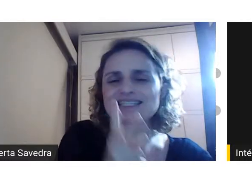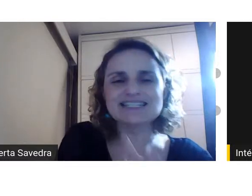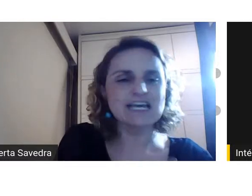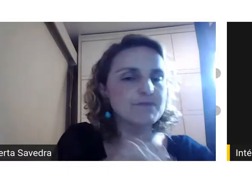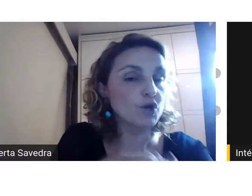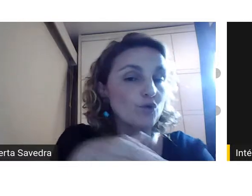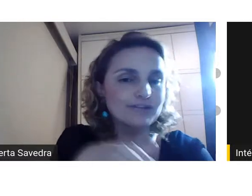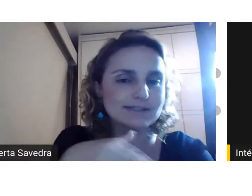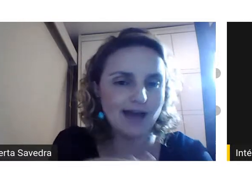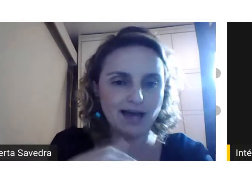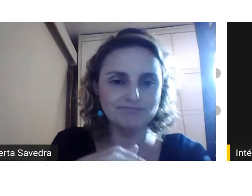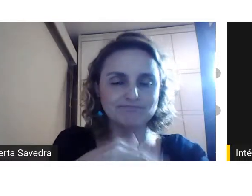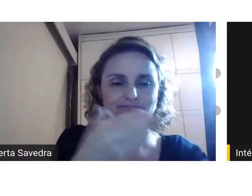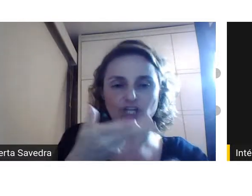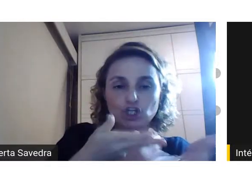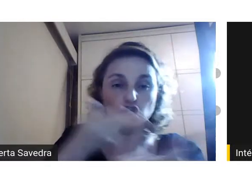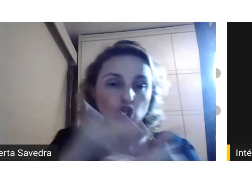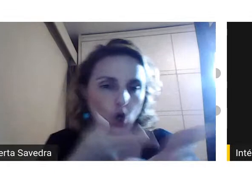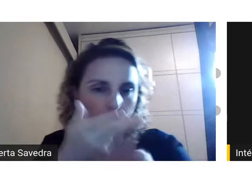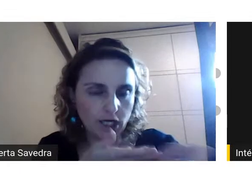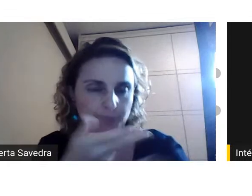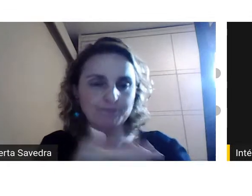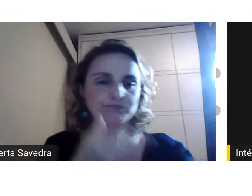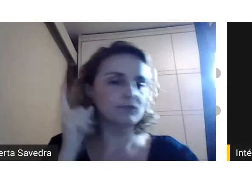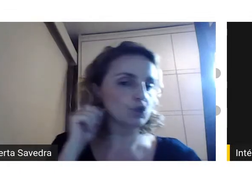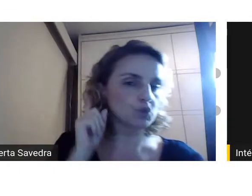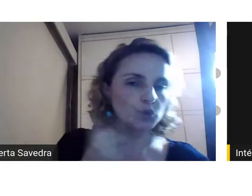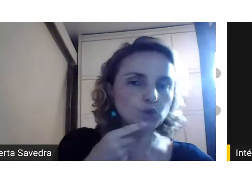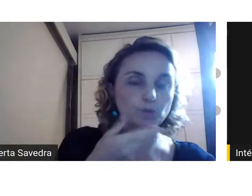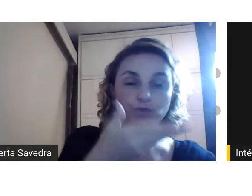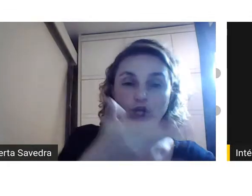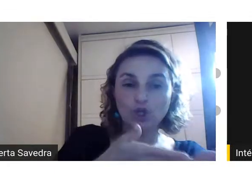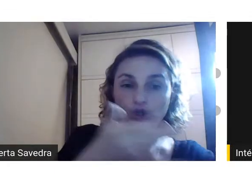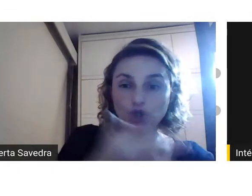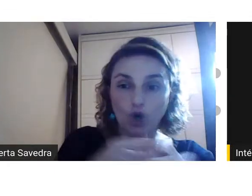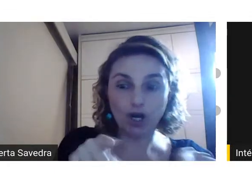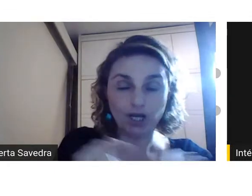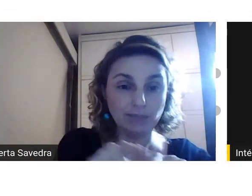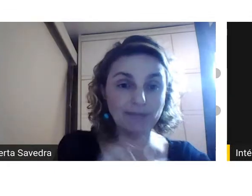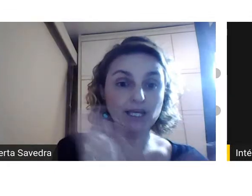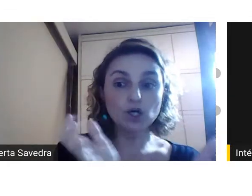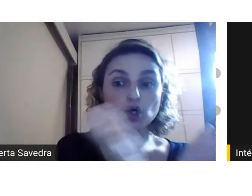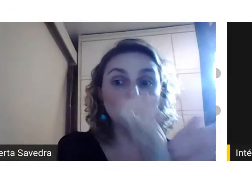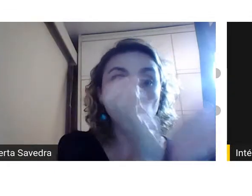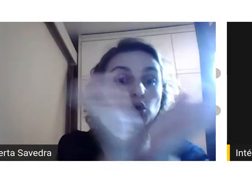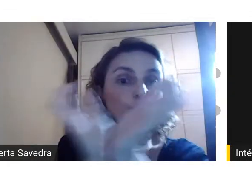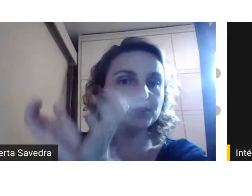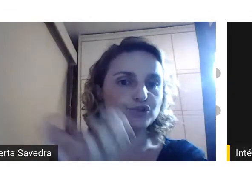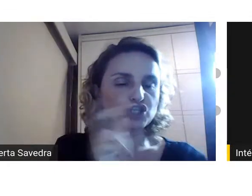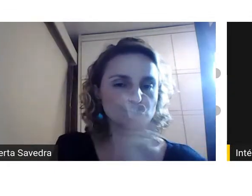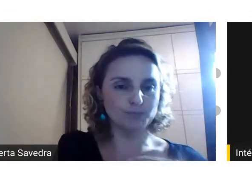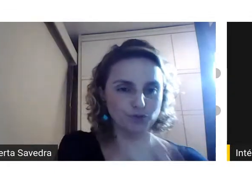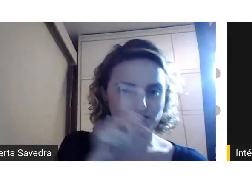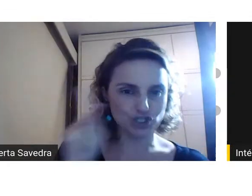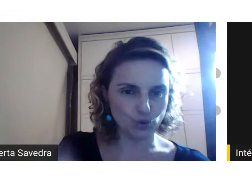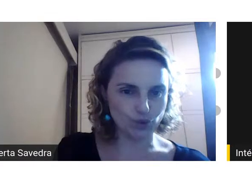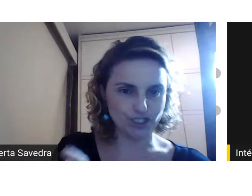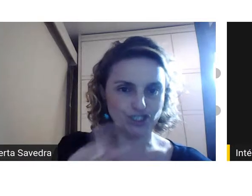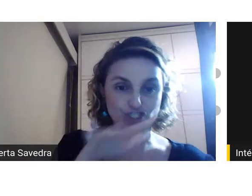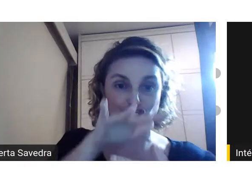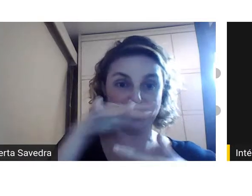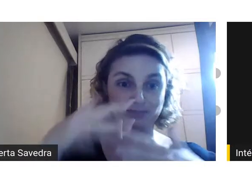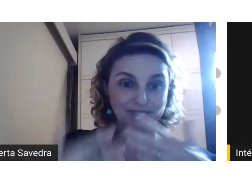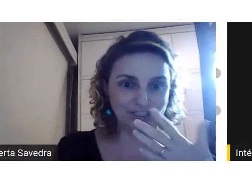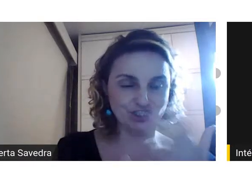crítica e é sempre importante também dialogar conversar pedir pergunta é perguntar o